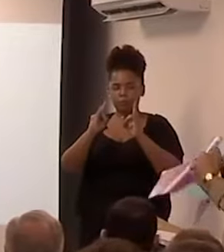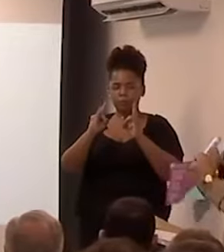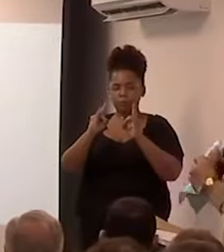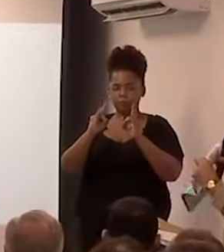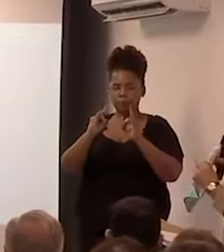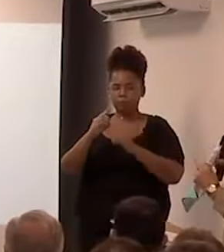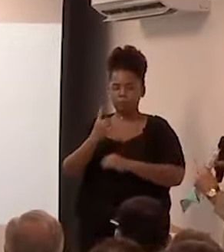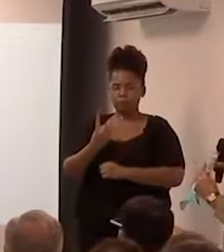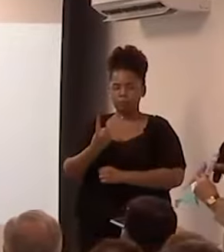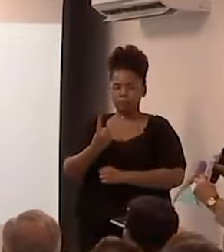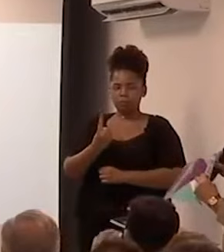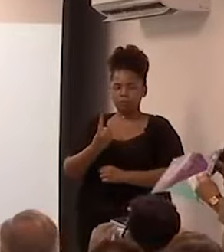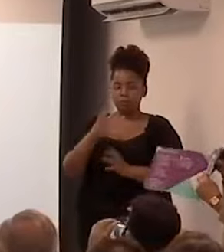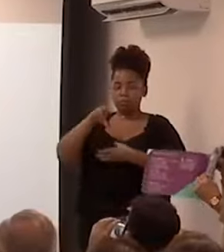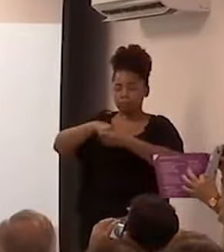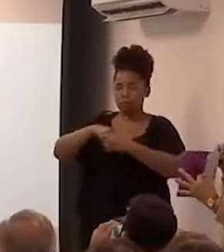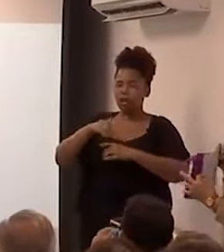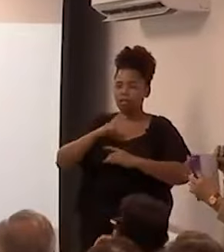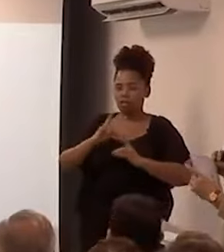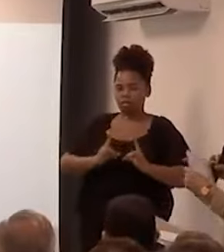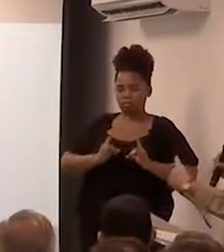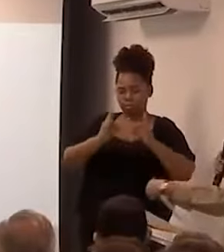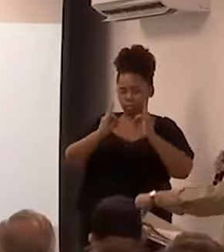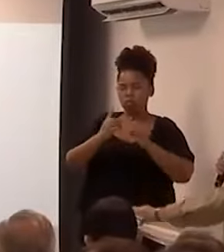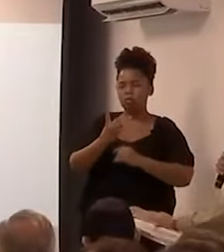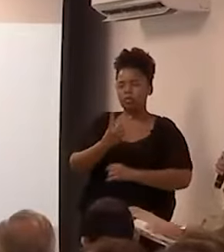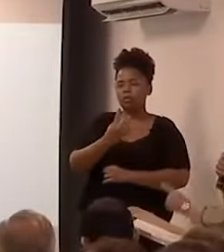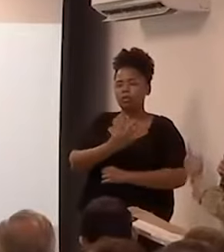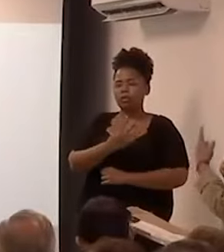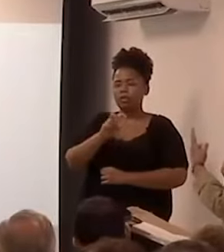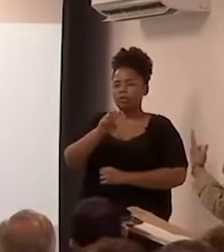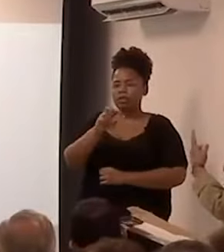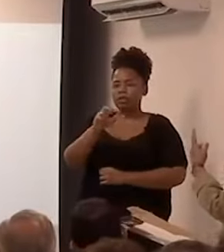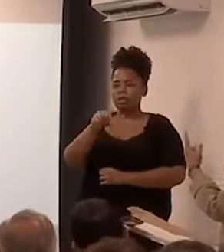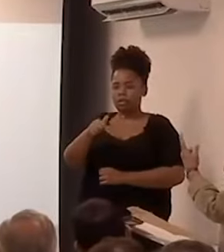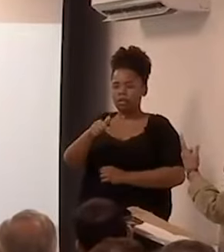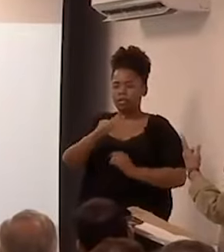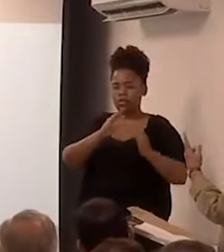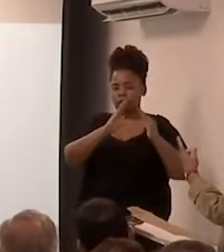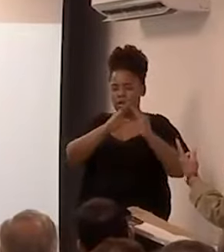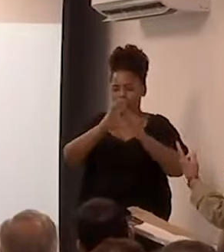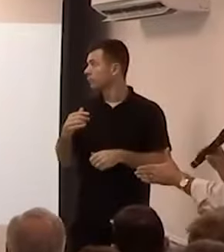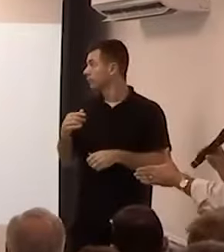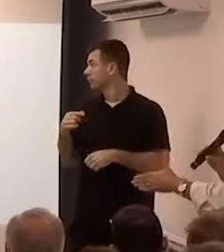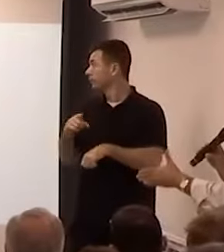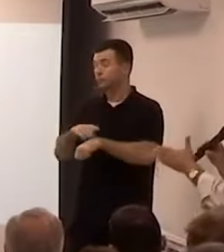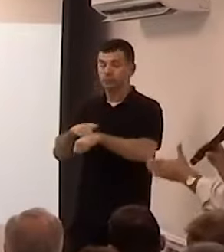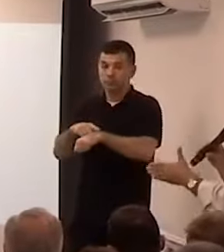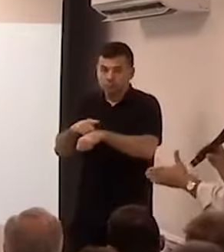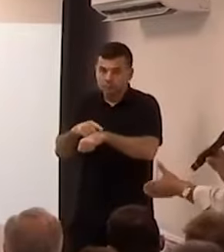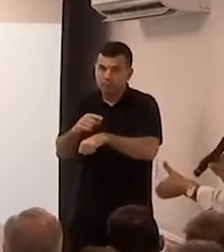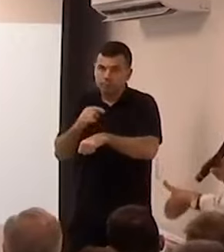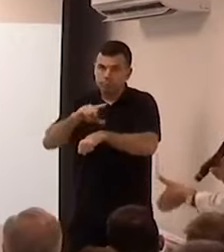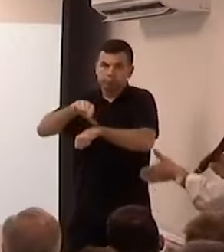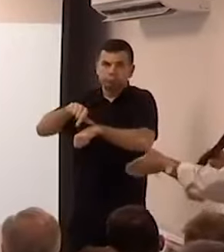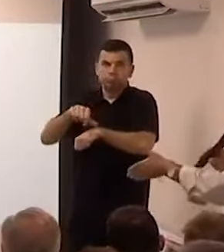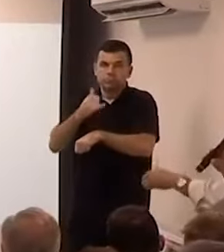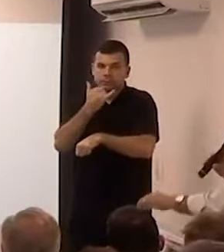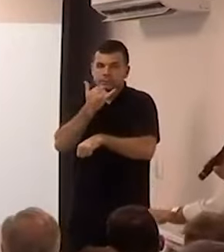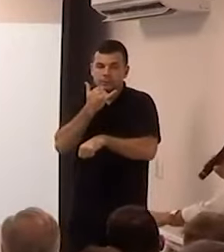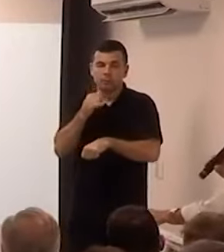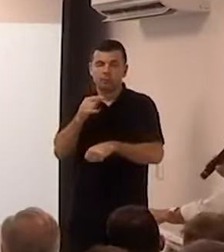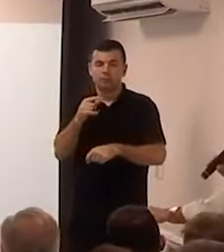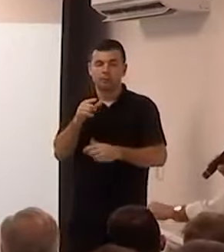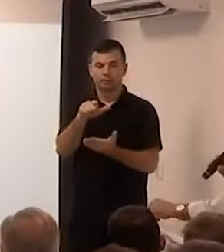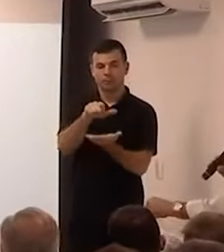1.457 moradias na marginal. Não tem uma linha de ônibus. O que nós queremos, inclusive deixarei na